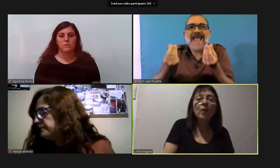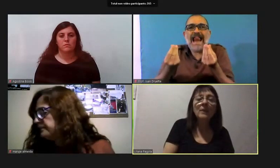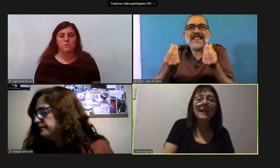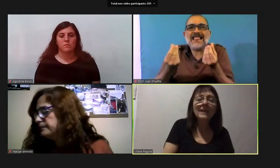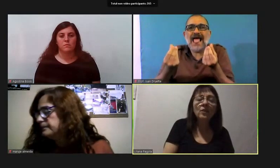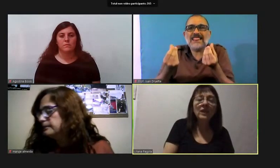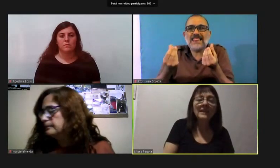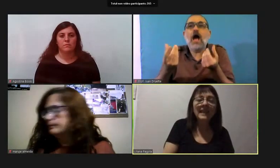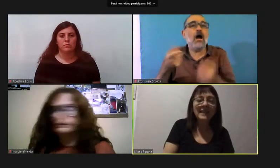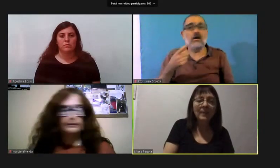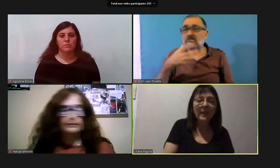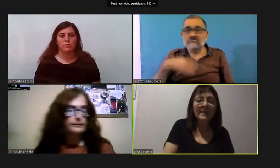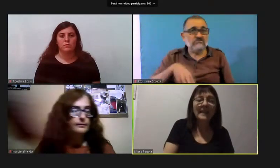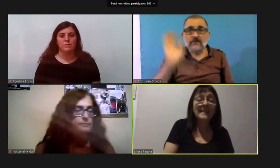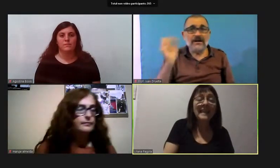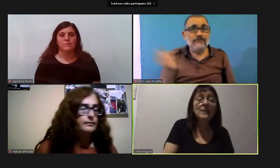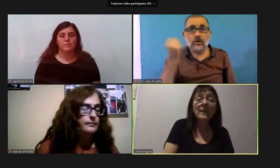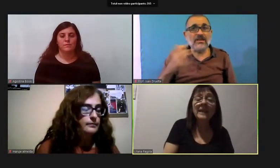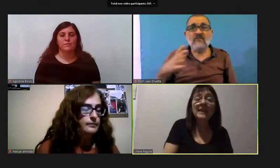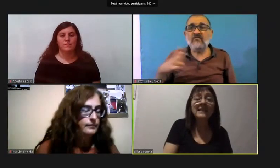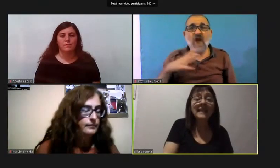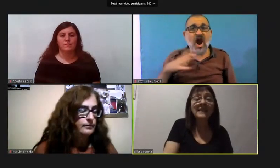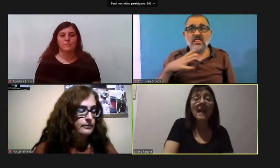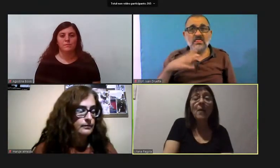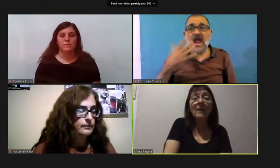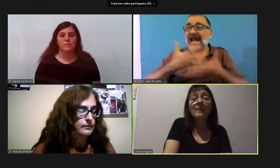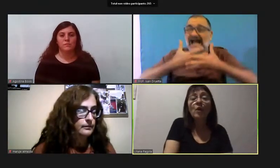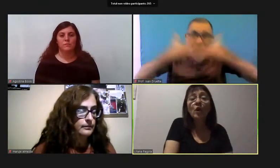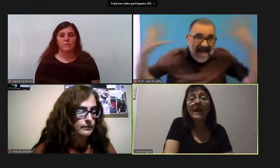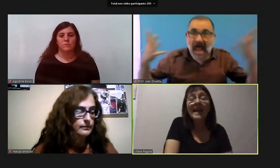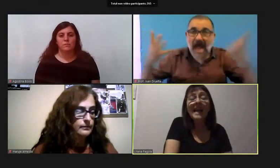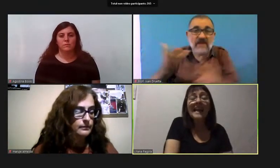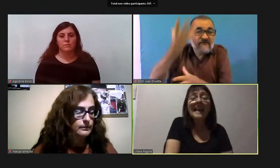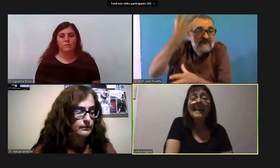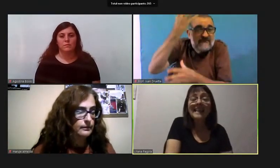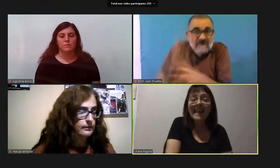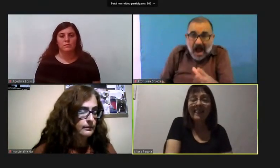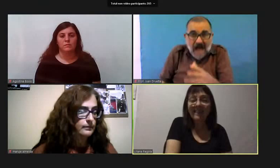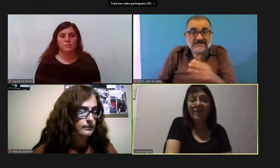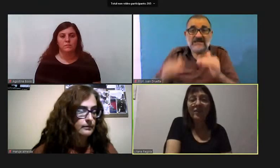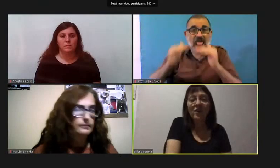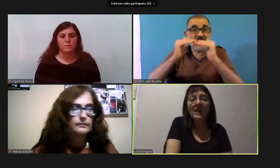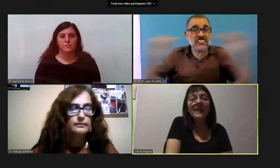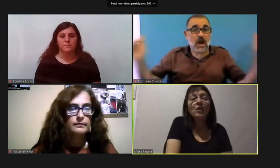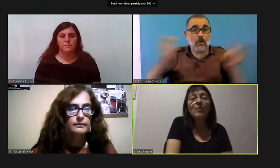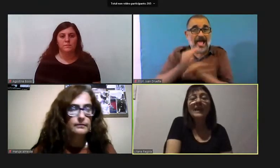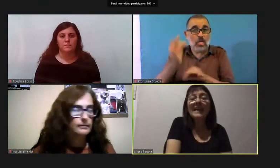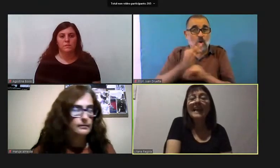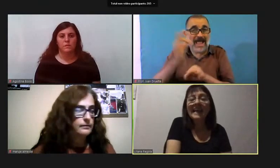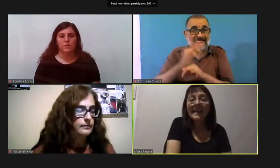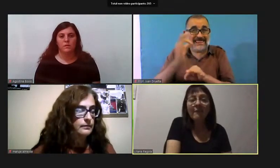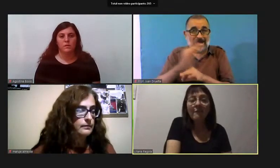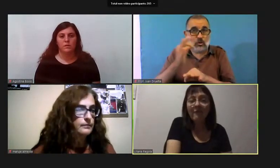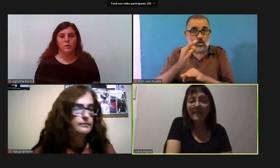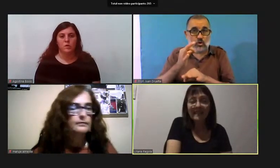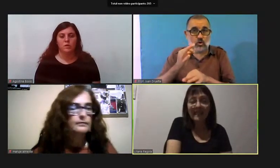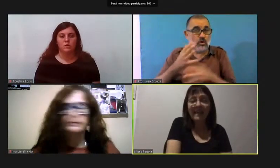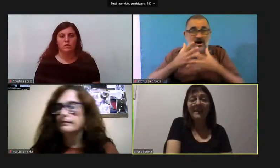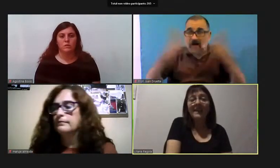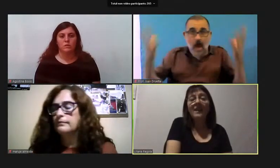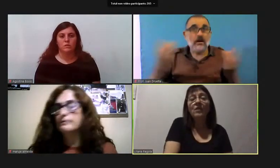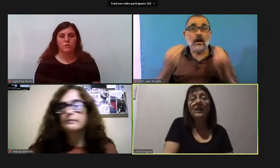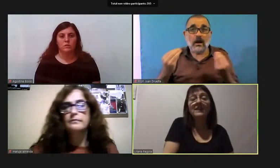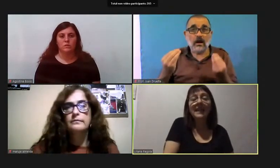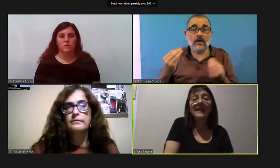voy recopilando esas experiencias para mejorar la calidad, ¿no? Y como que la gran